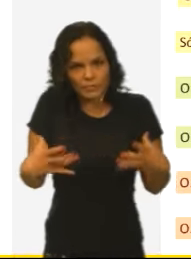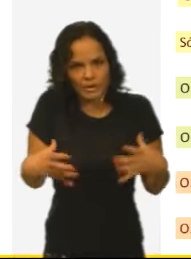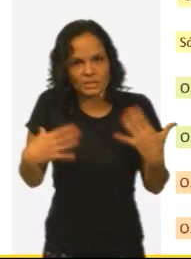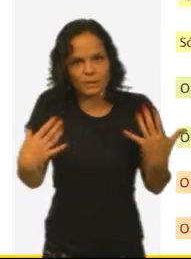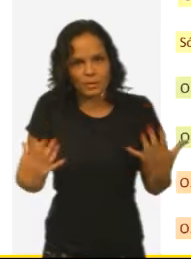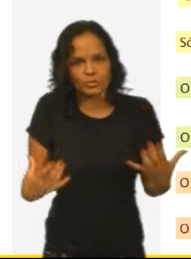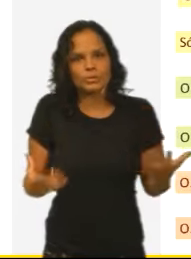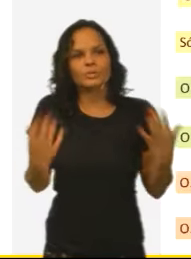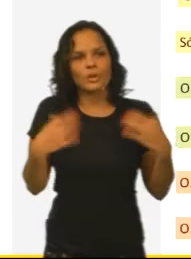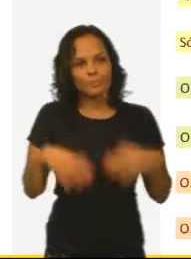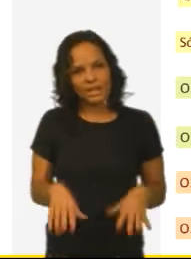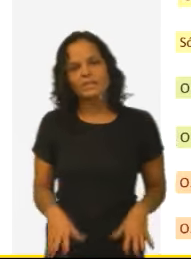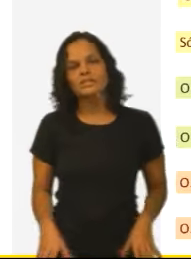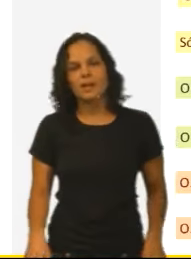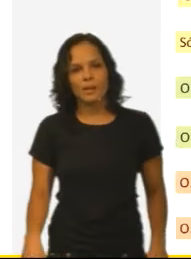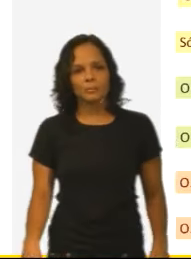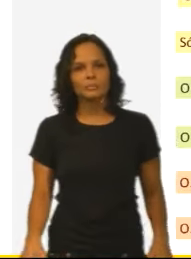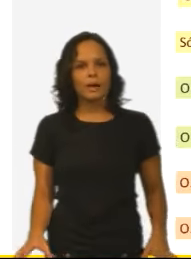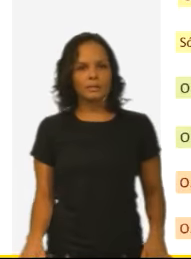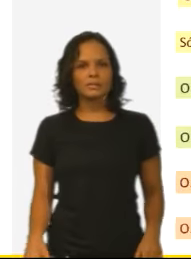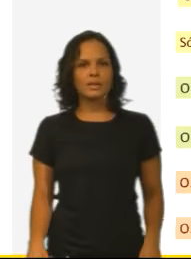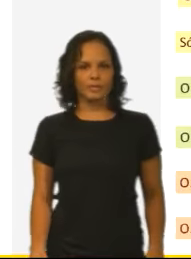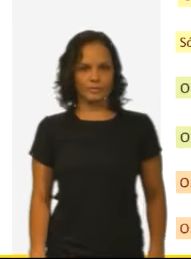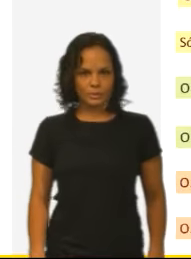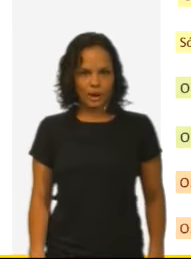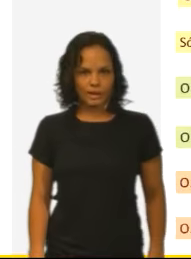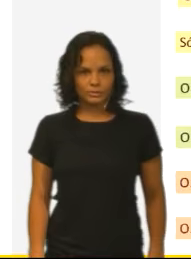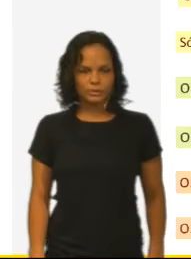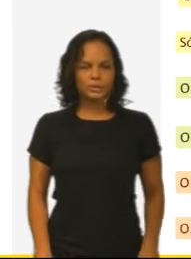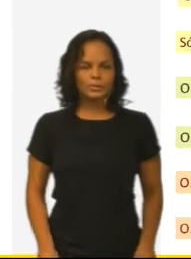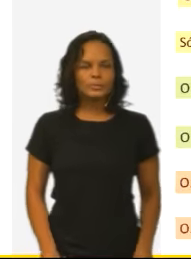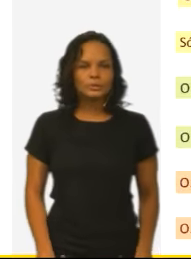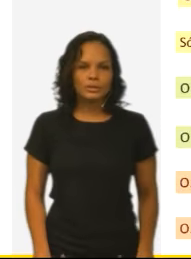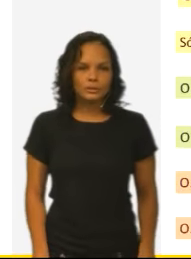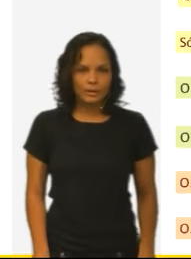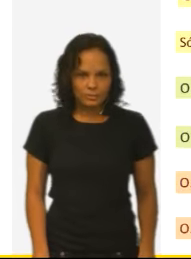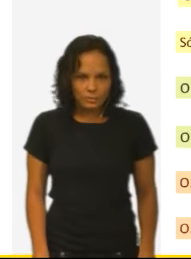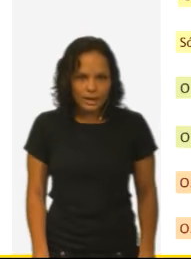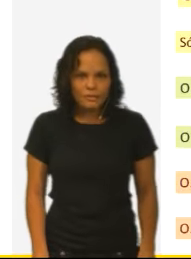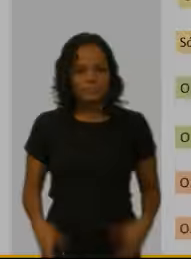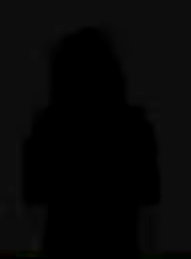frase, para a construção, ele será pontuado, será virgulado. Muito tranquilo, não é?